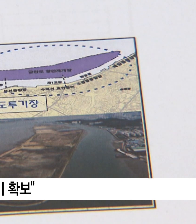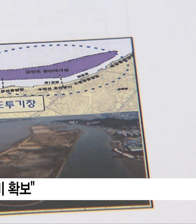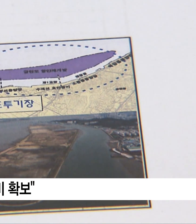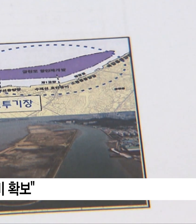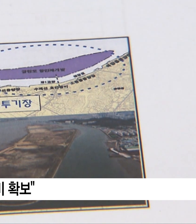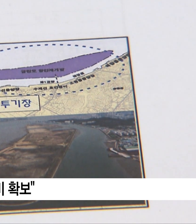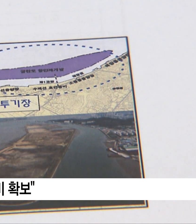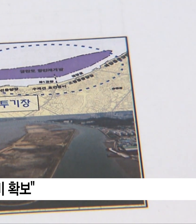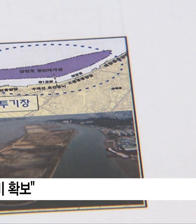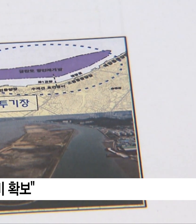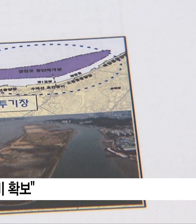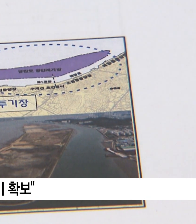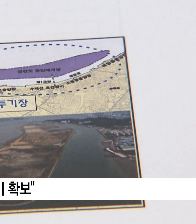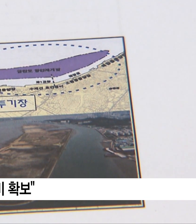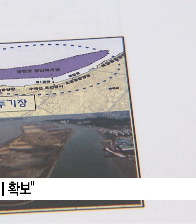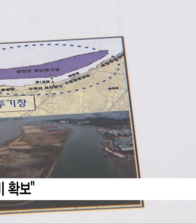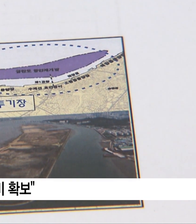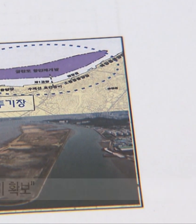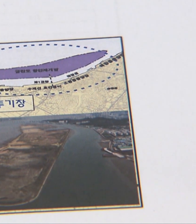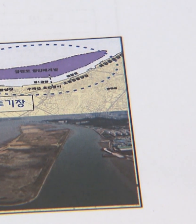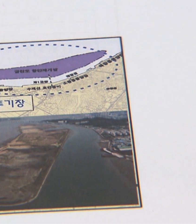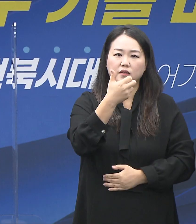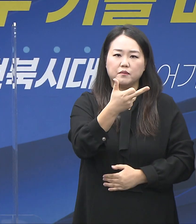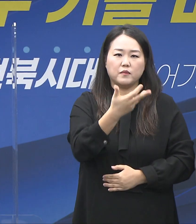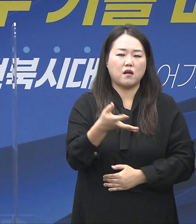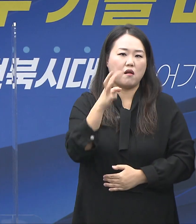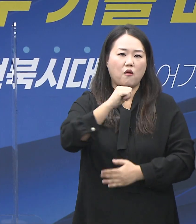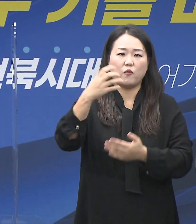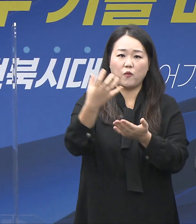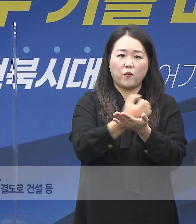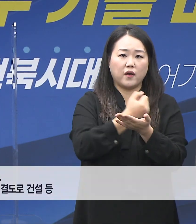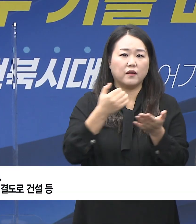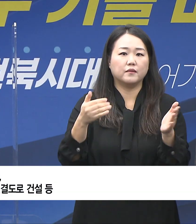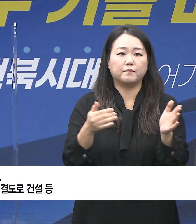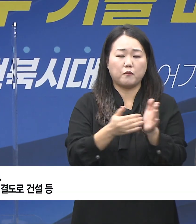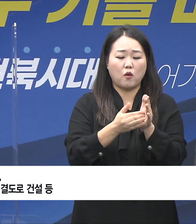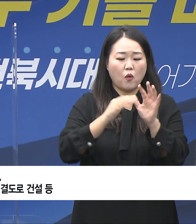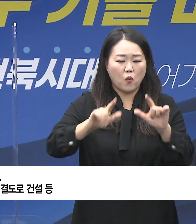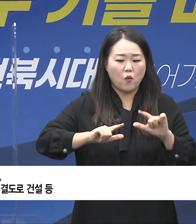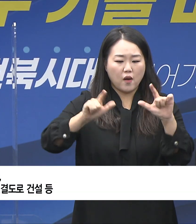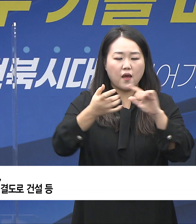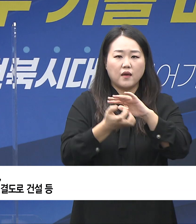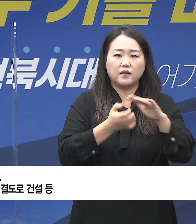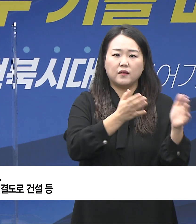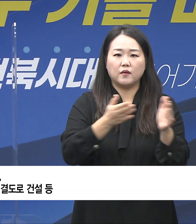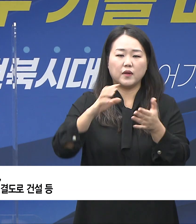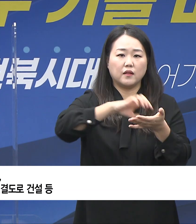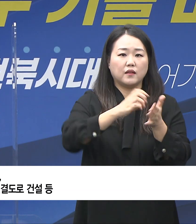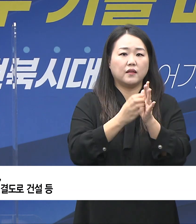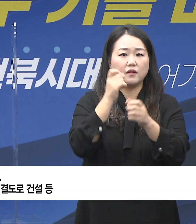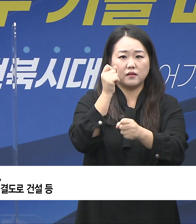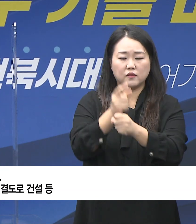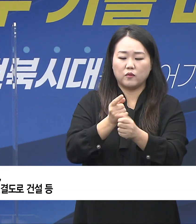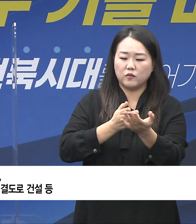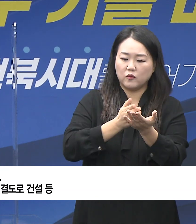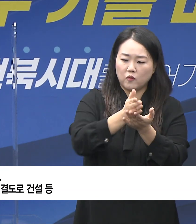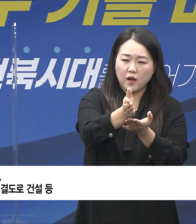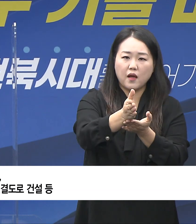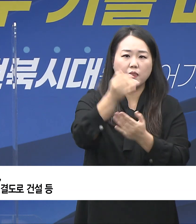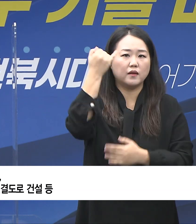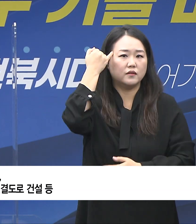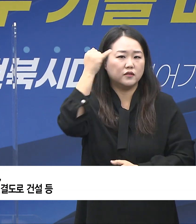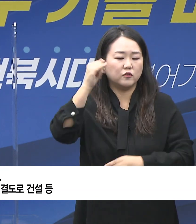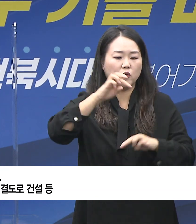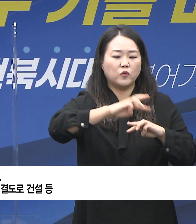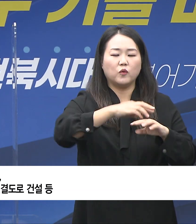제2준설토 투기장 건설 사업 등이 여기에 해당합니다. 올해 예타를 통과한 지능형 농기계